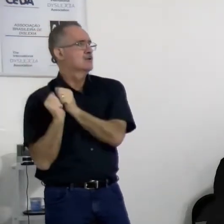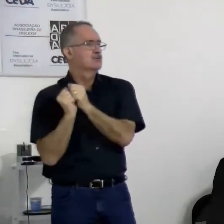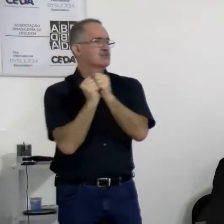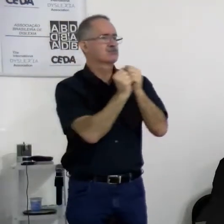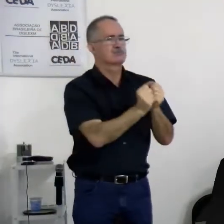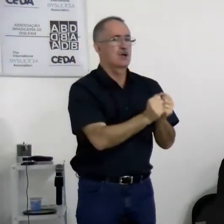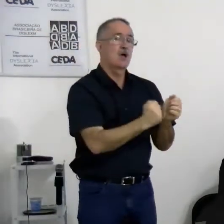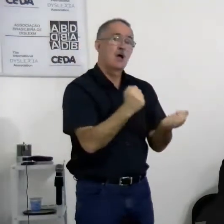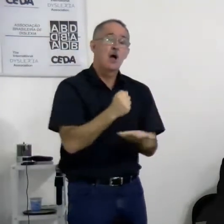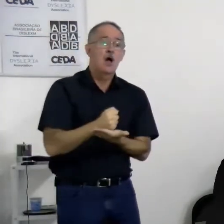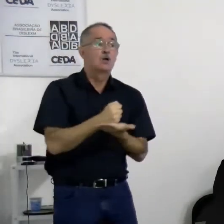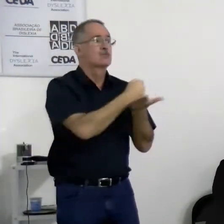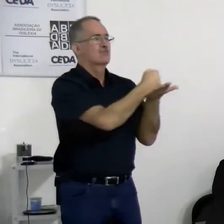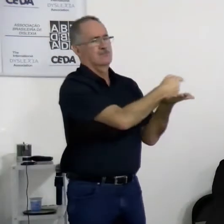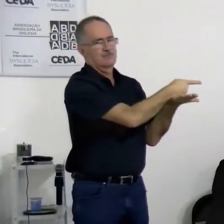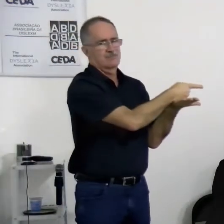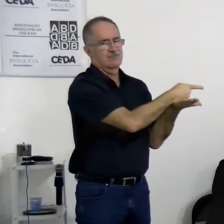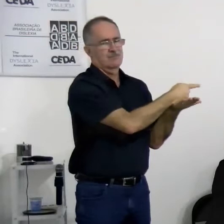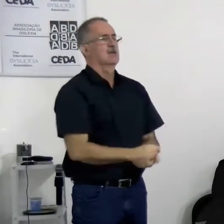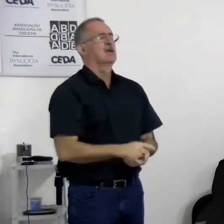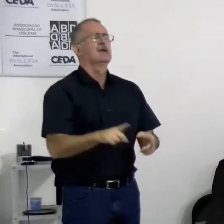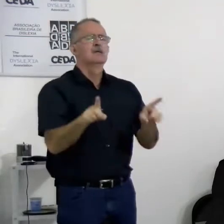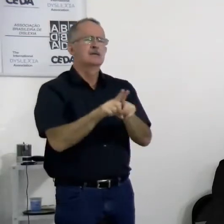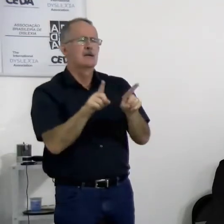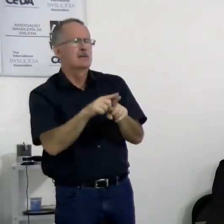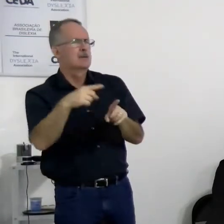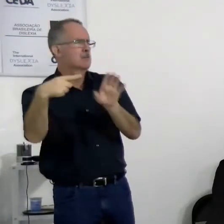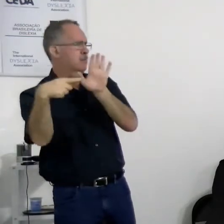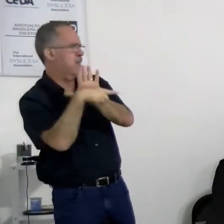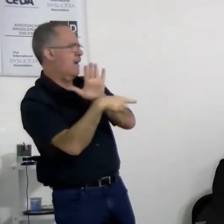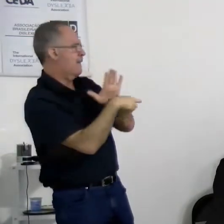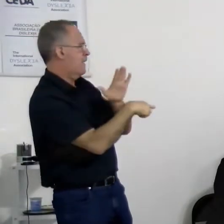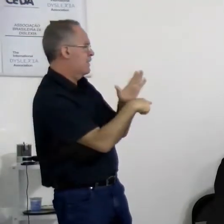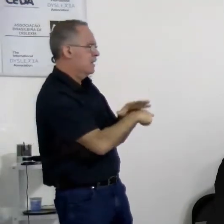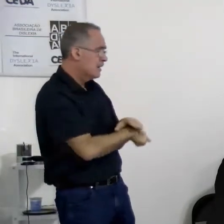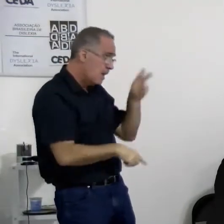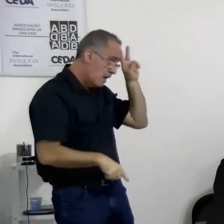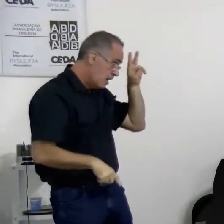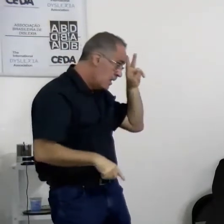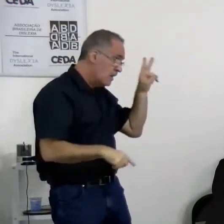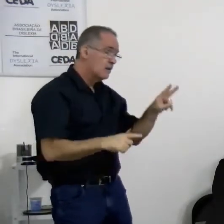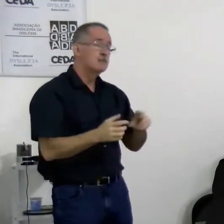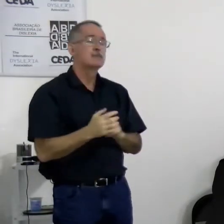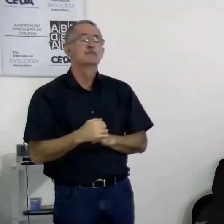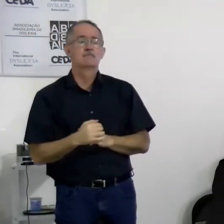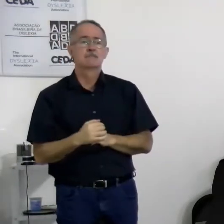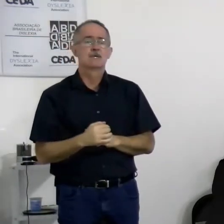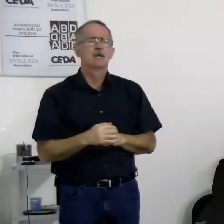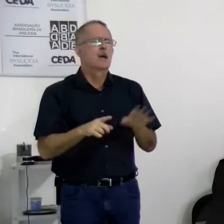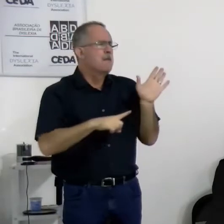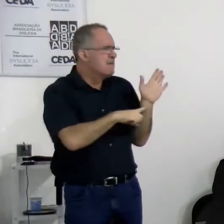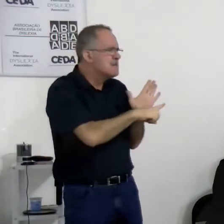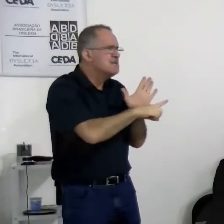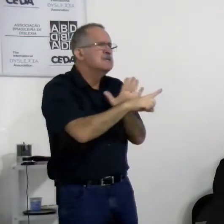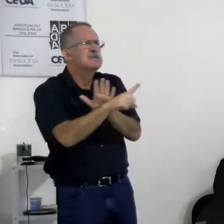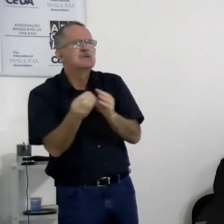E eles fizeram muitas perguntas, né? Eles fizeram muitas perguntas sobre